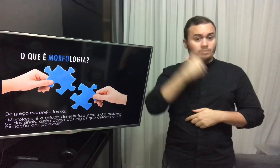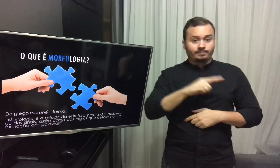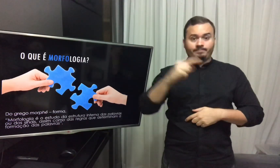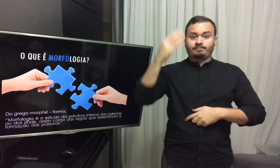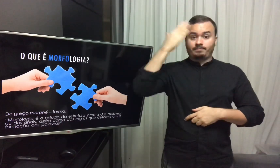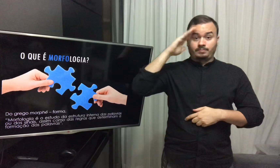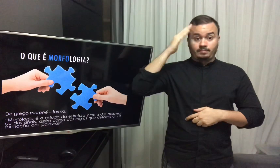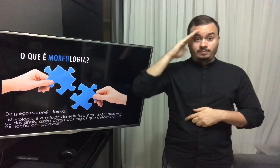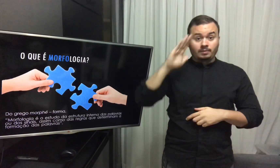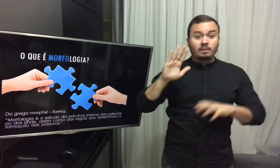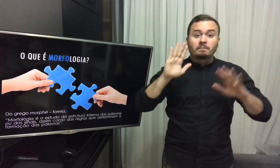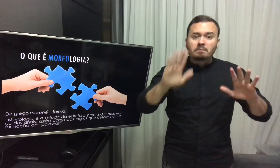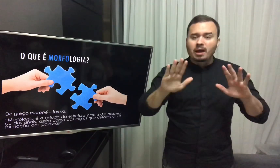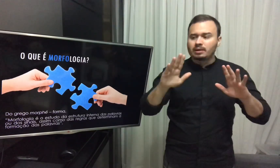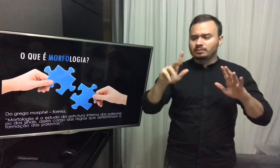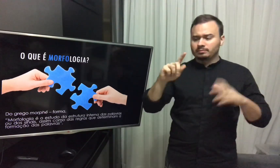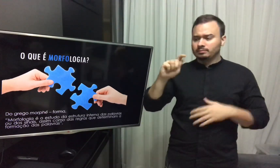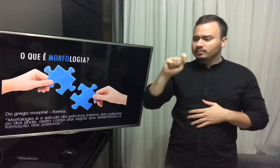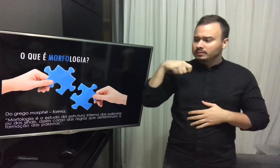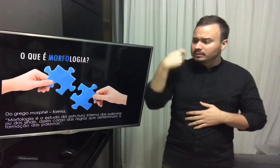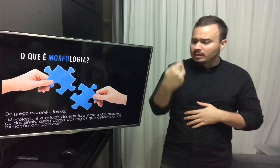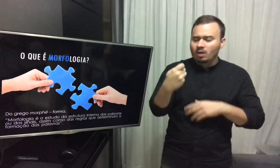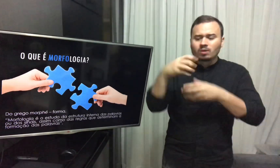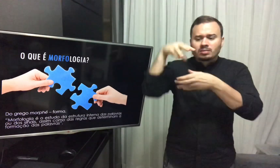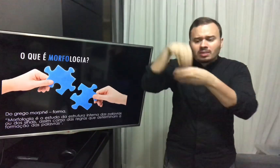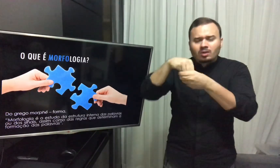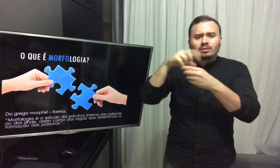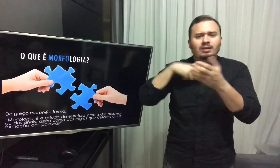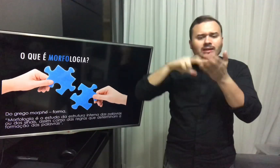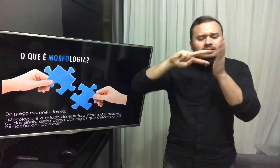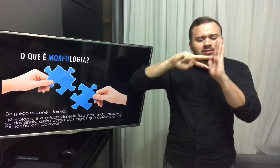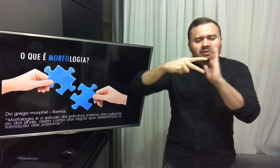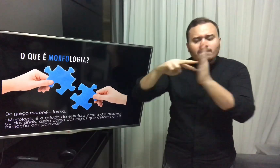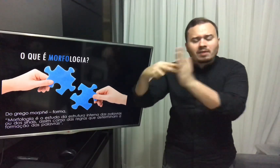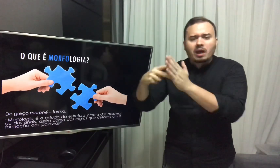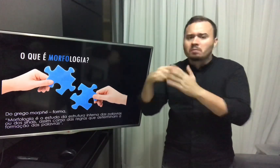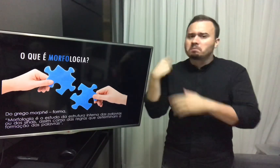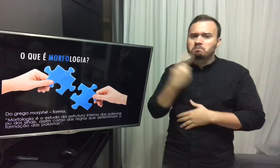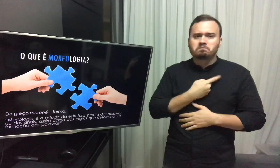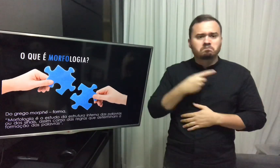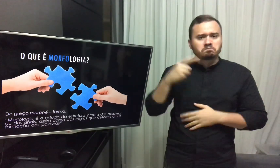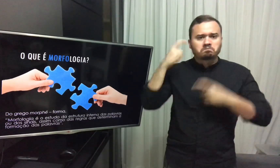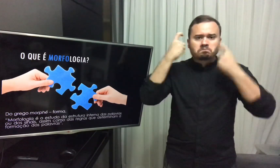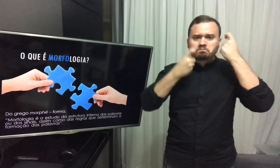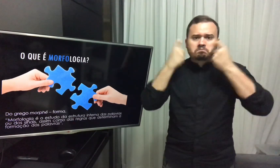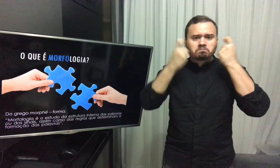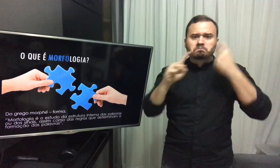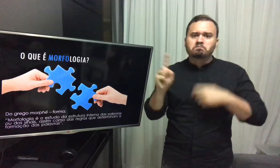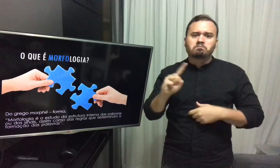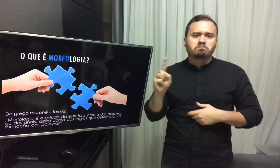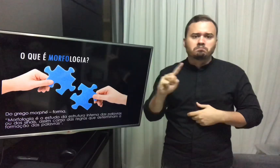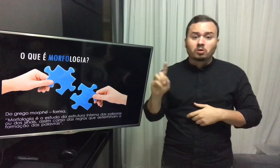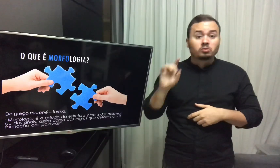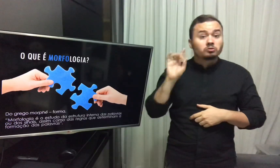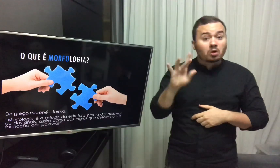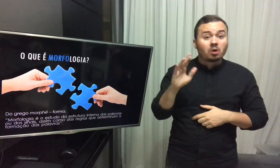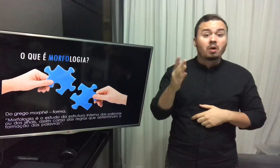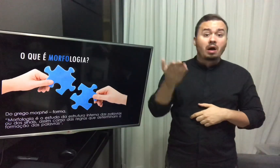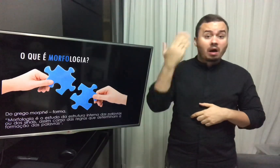esses inputs linguísticos. Mas quando a gente vem falar sobre morfologia, a